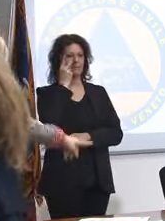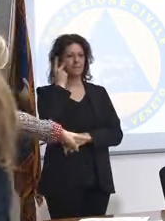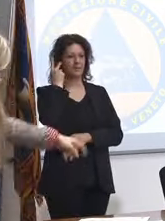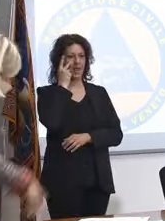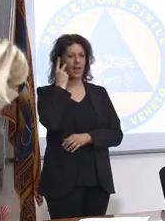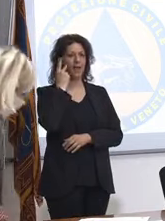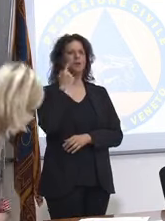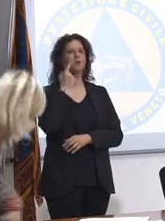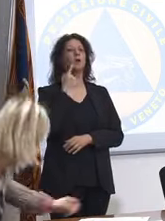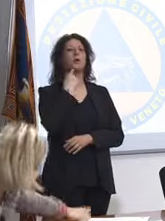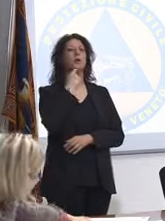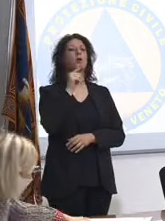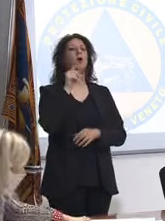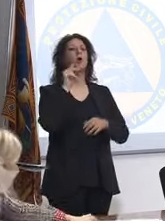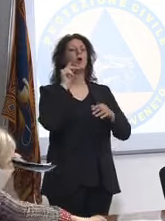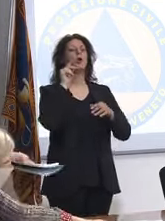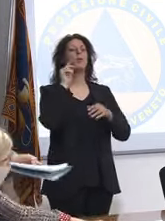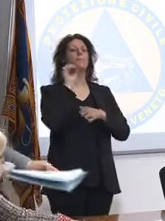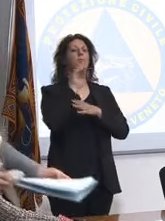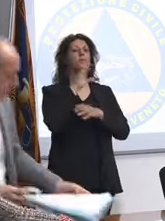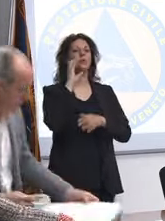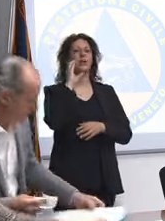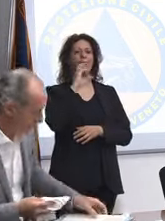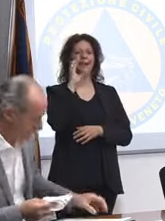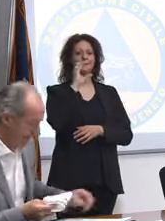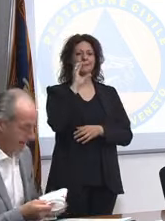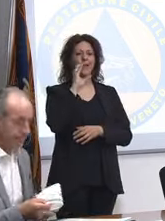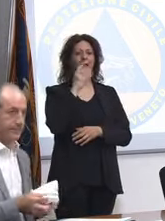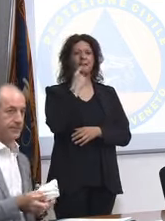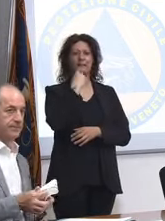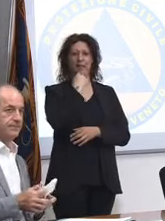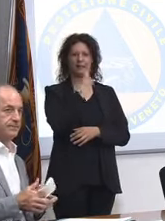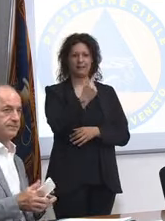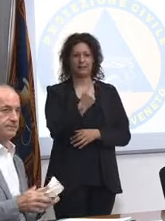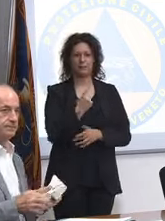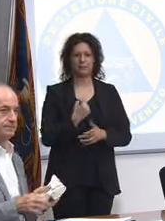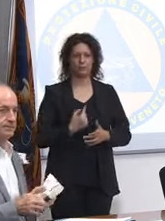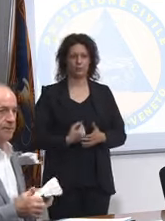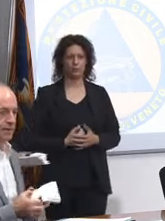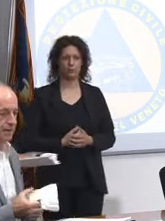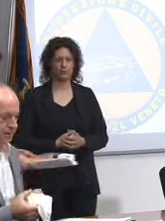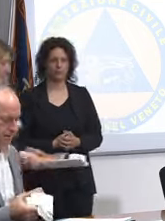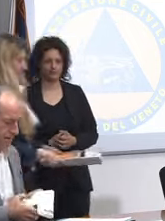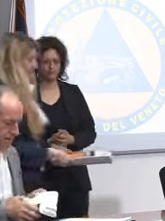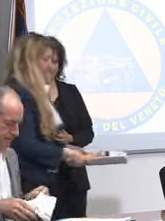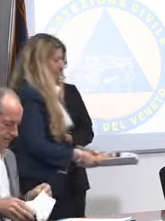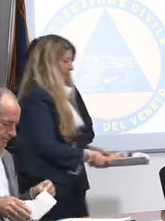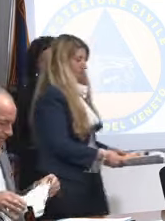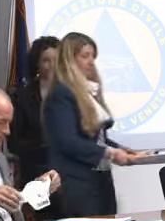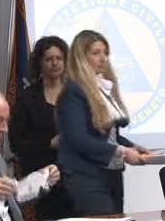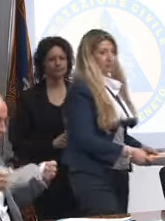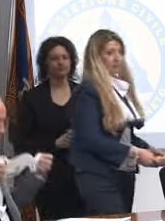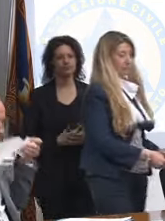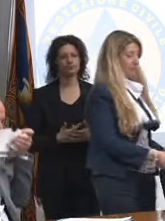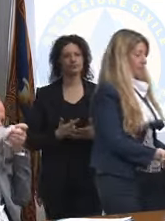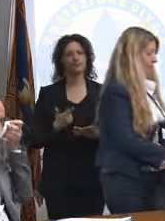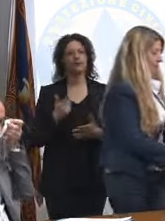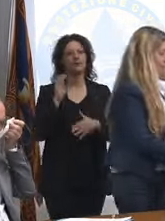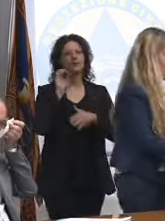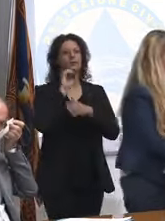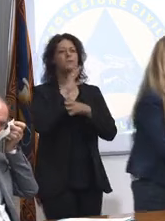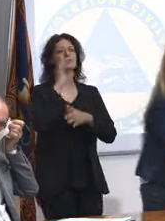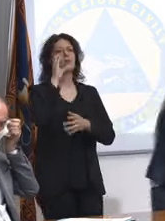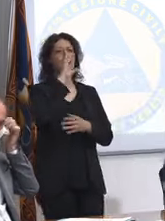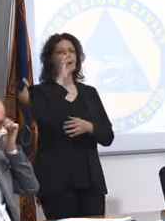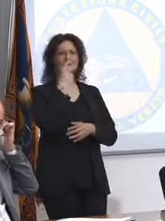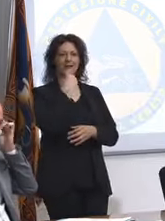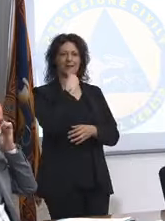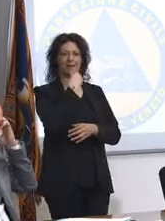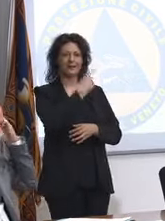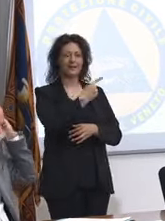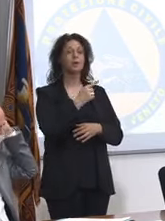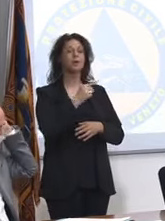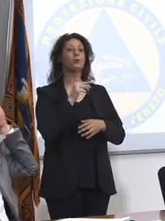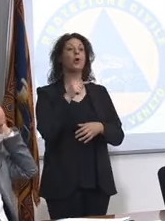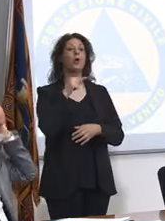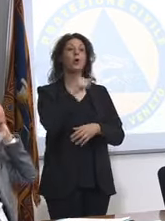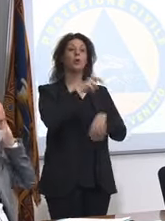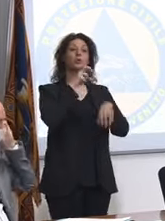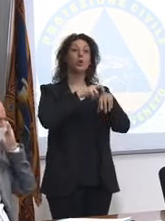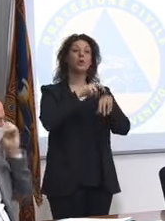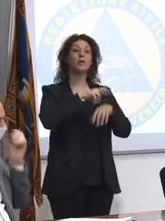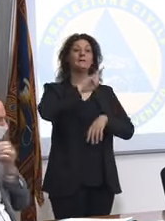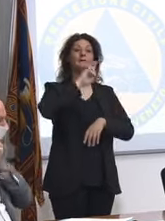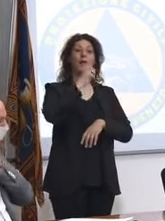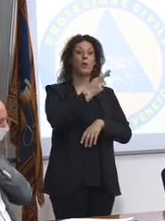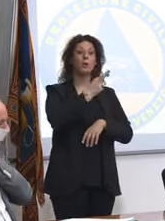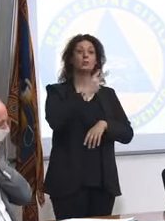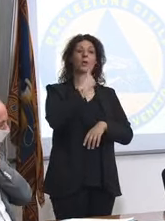consiglio Crisanti la ripropone, il suo ufficio, cioè l'ufficio della dottoressa Russo, dice l'8 febbraio gli ha intimato di non fare